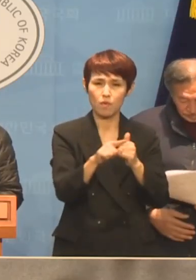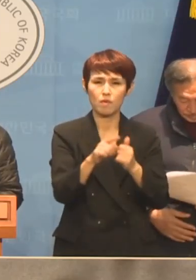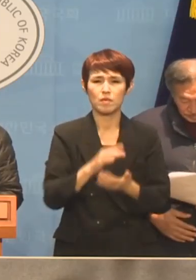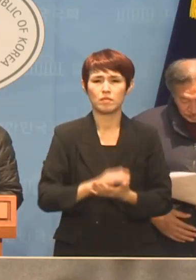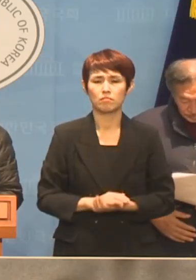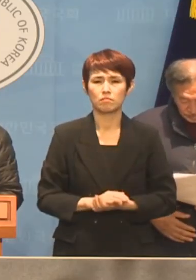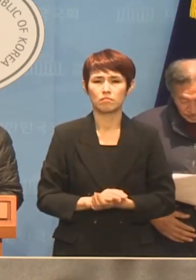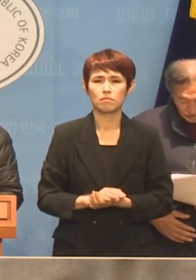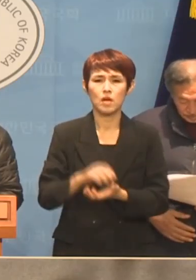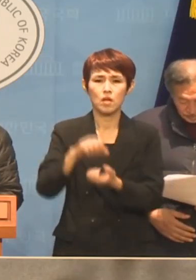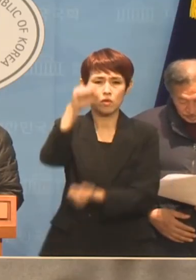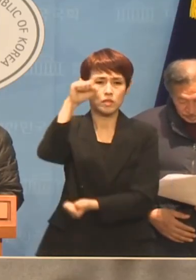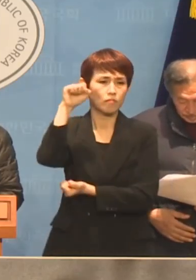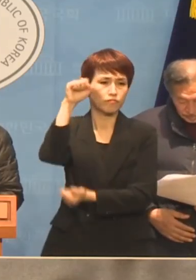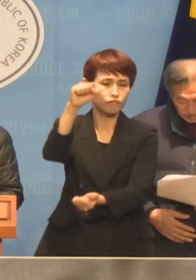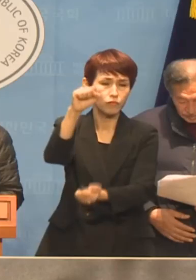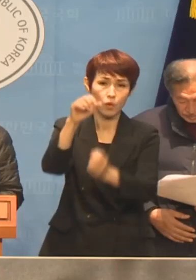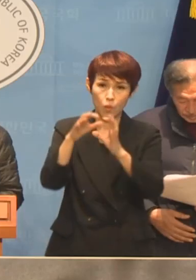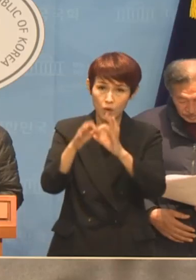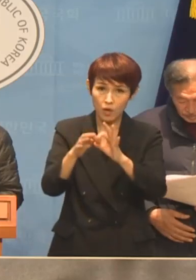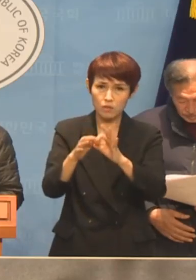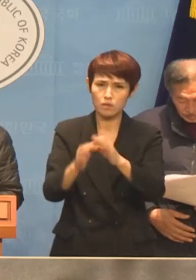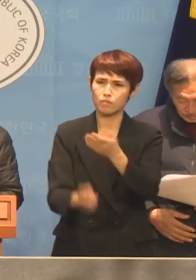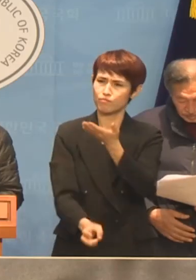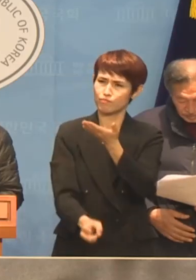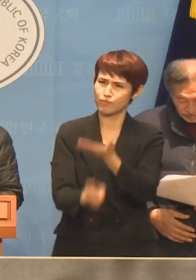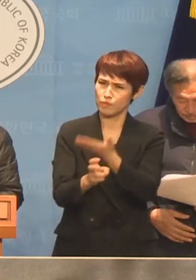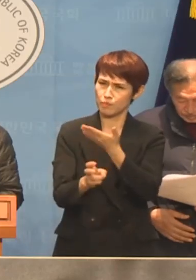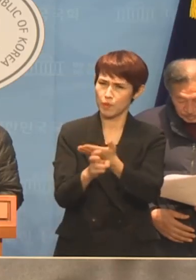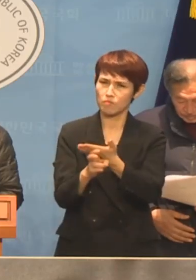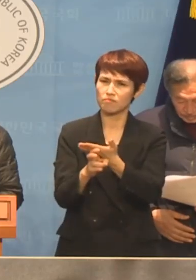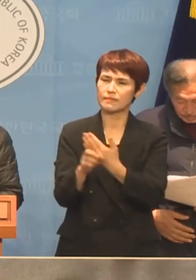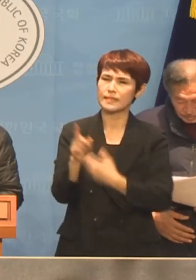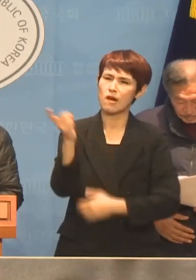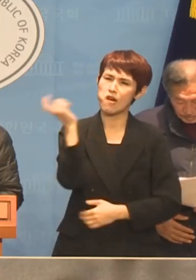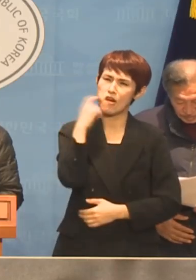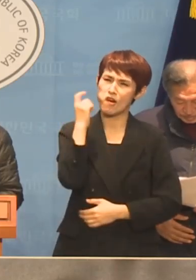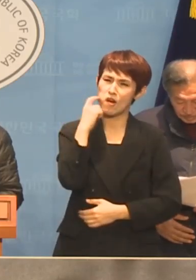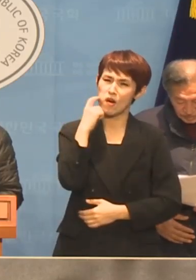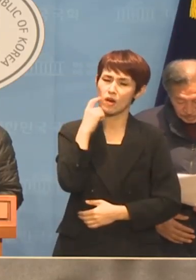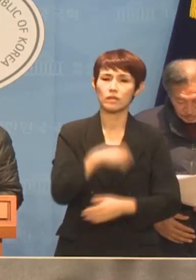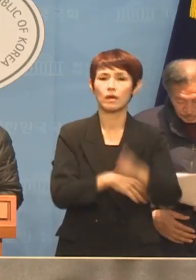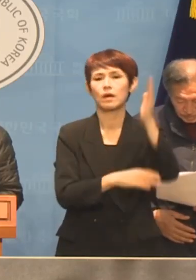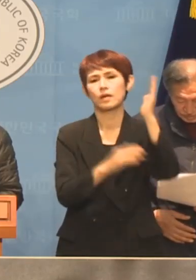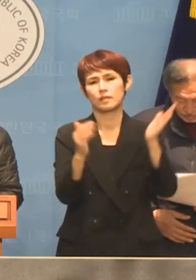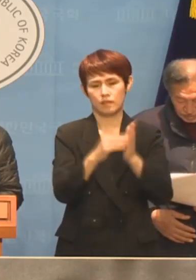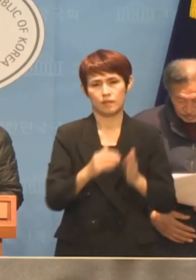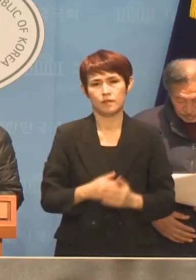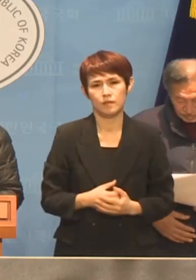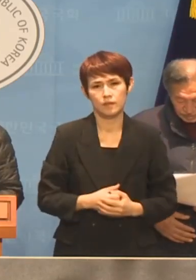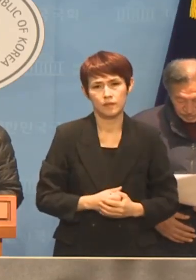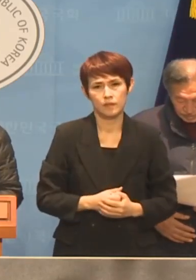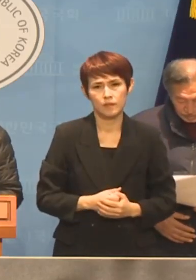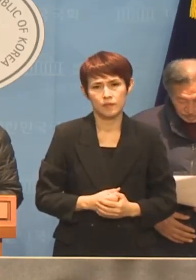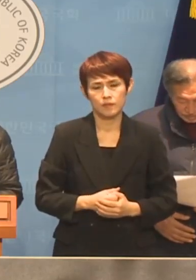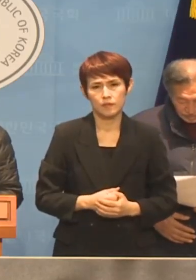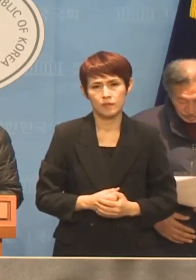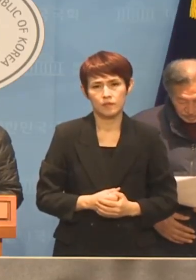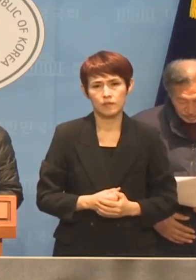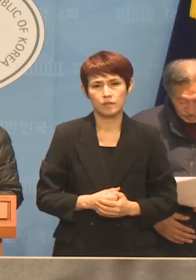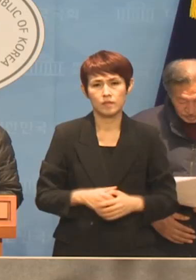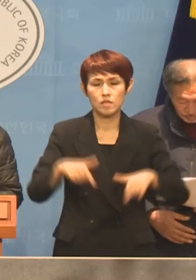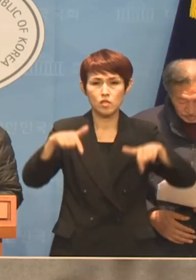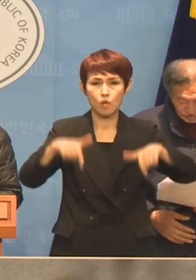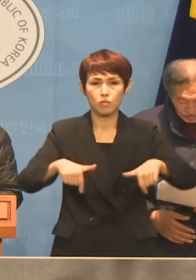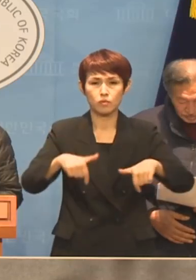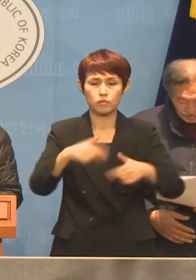적법한 영장 발부에 대해 불법 무효 짝퉁 영장이라는 입장 발표를 했다. 서부지방법원